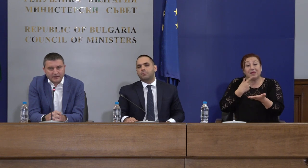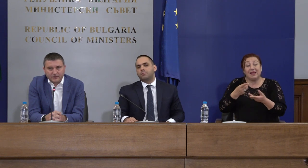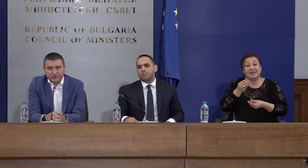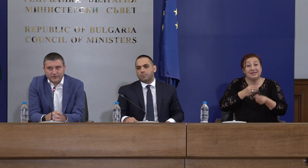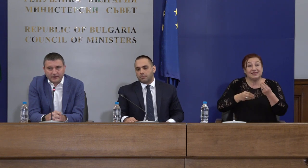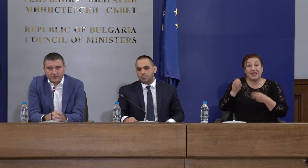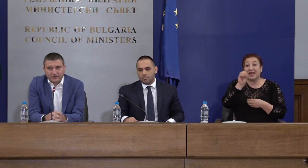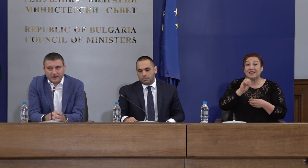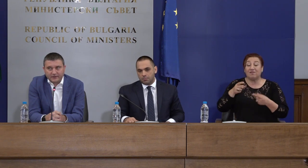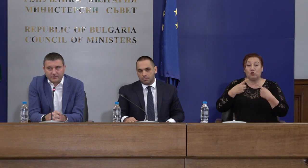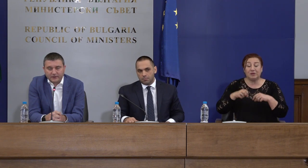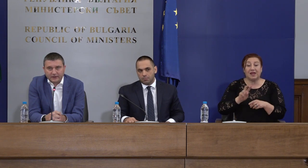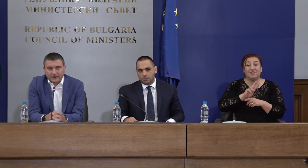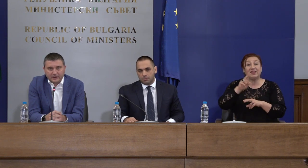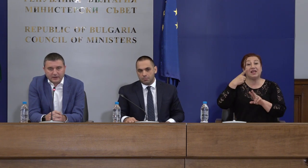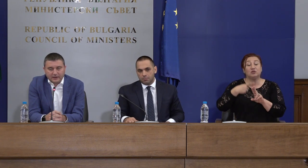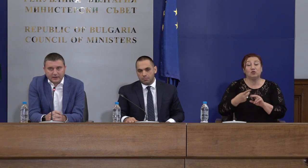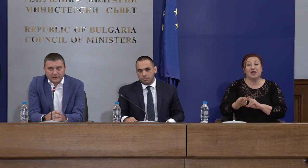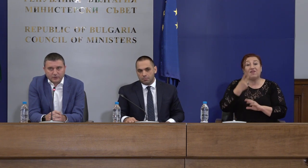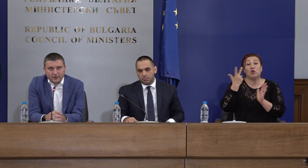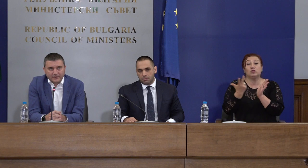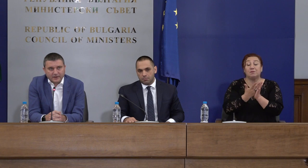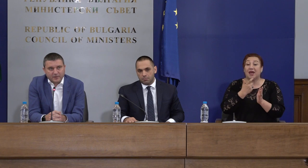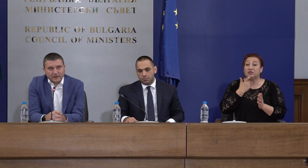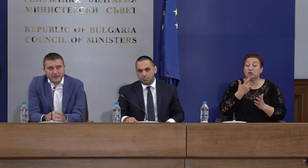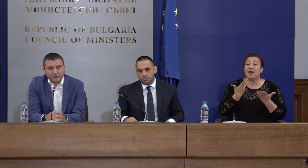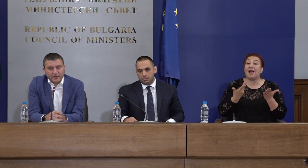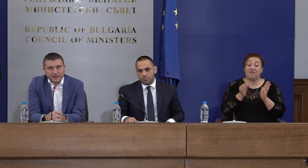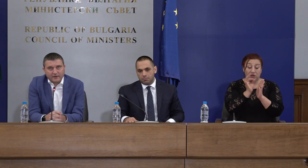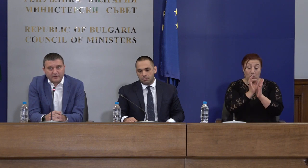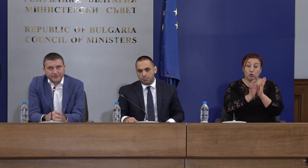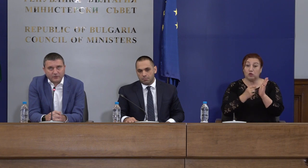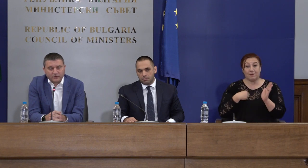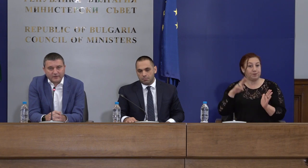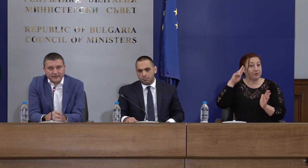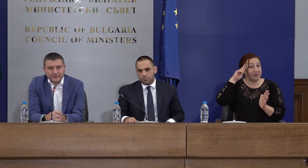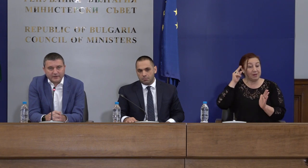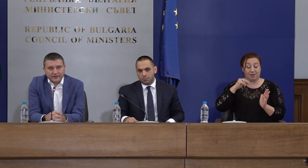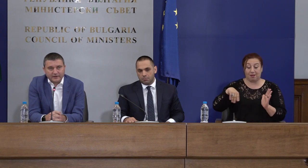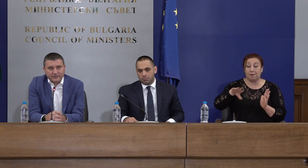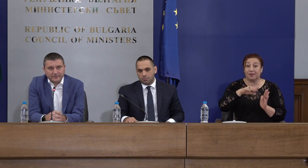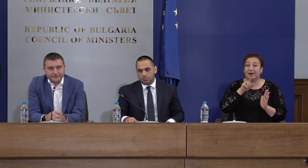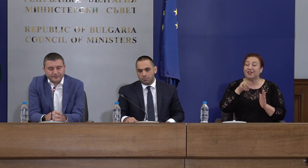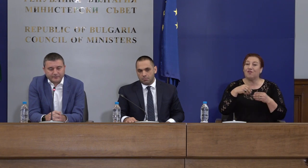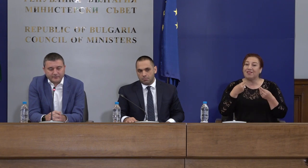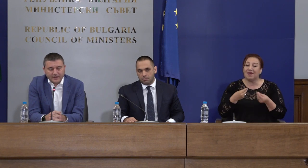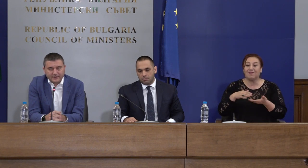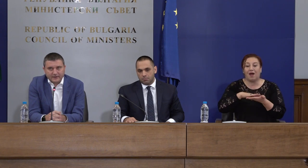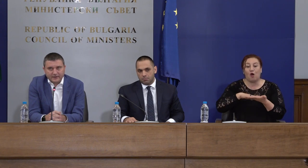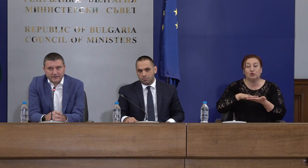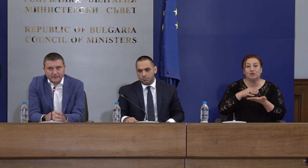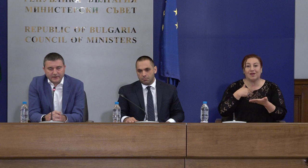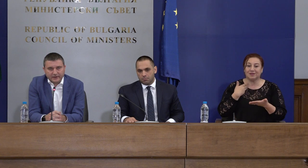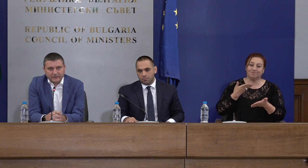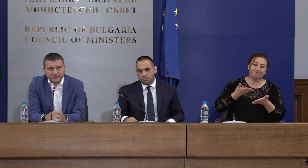на 12 юли 2018 година, като условия са изпълнени, и това ни дава основание да претендираме